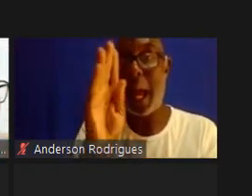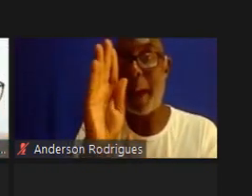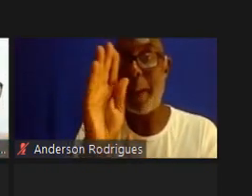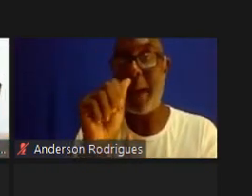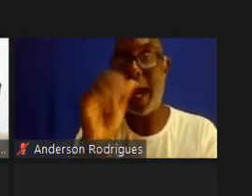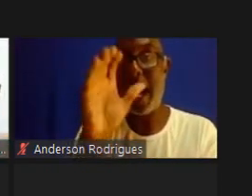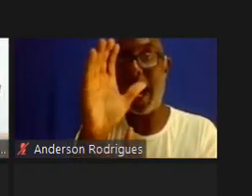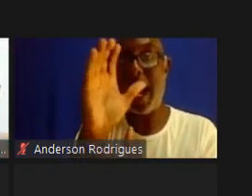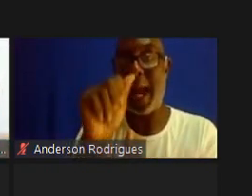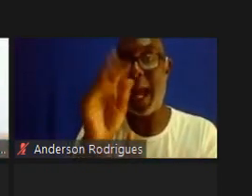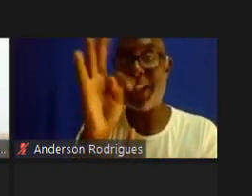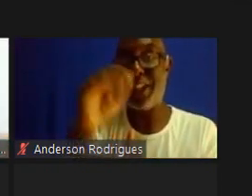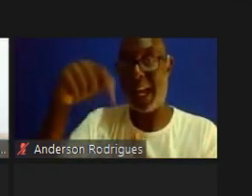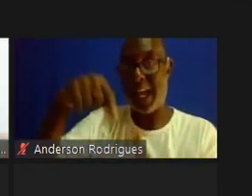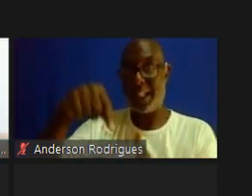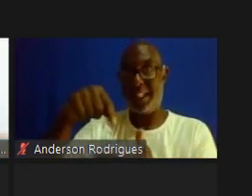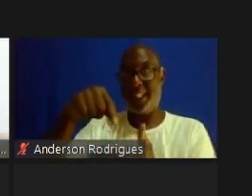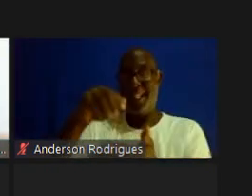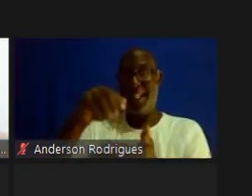representativo.